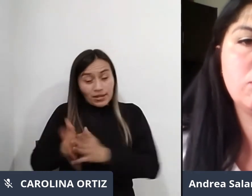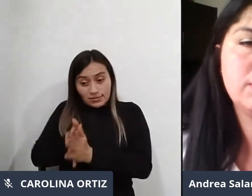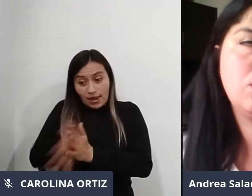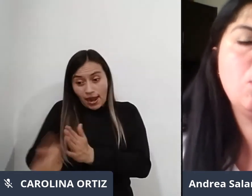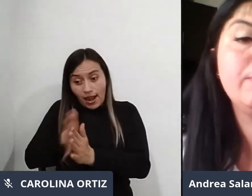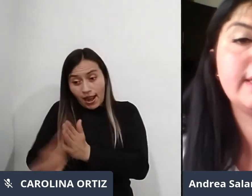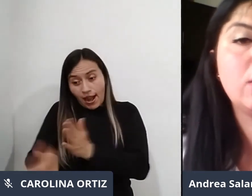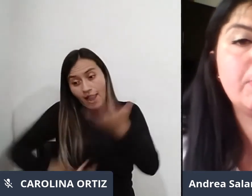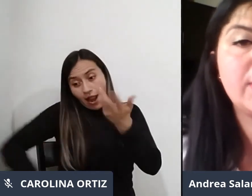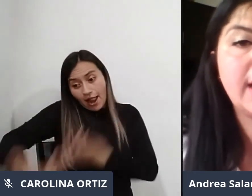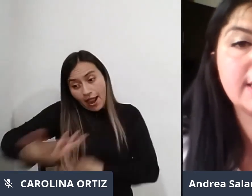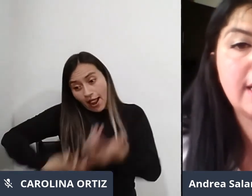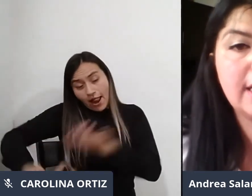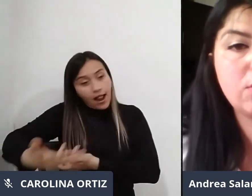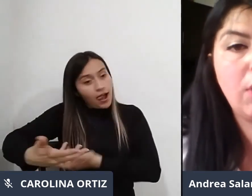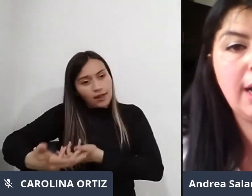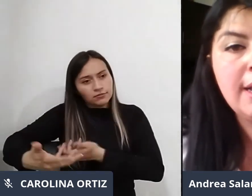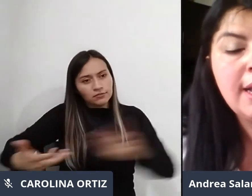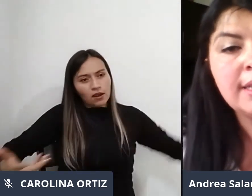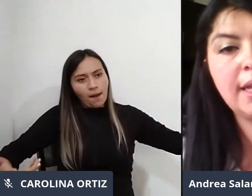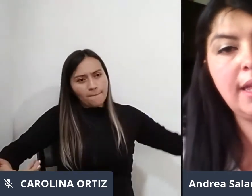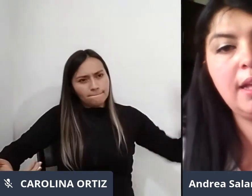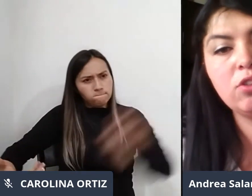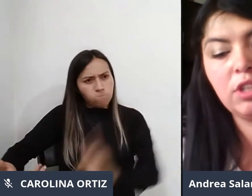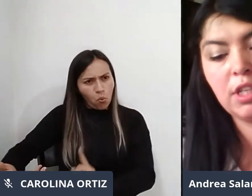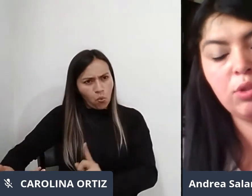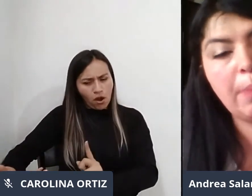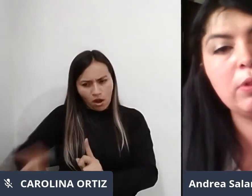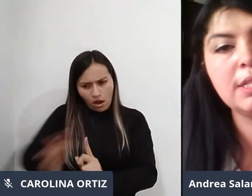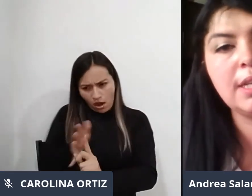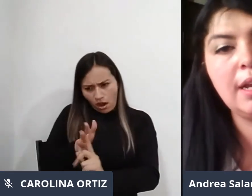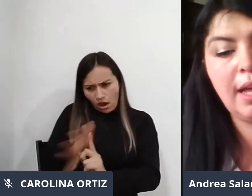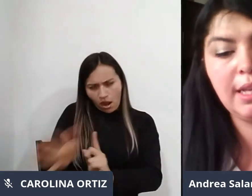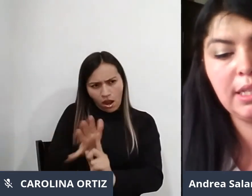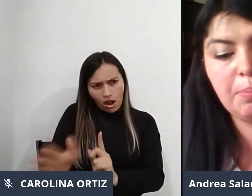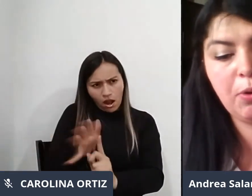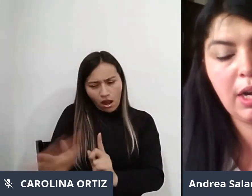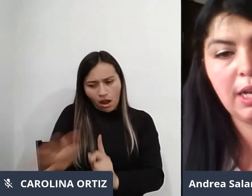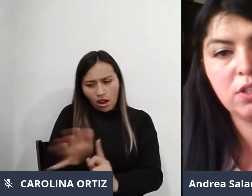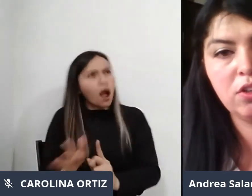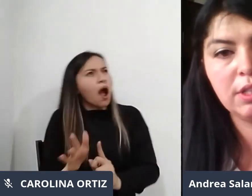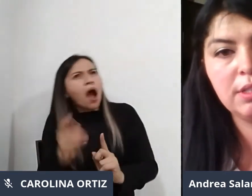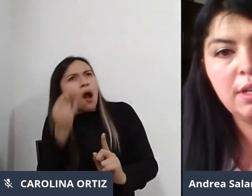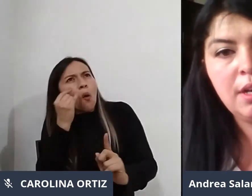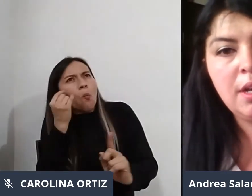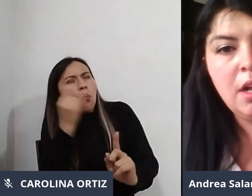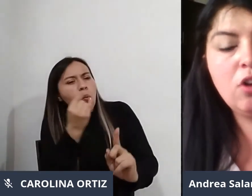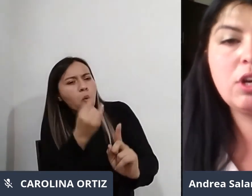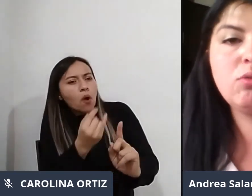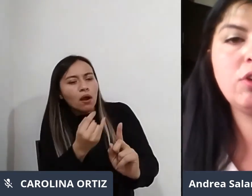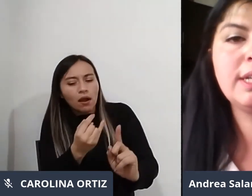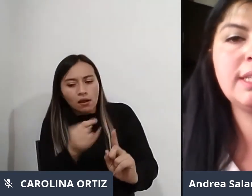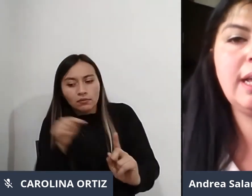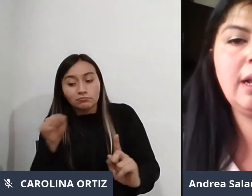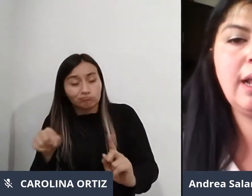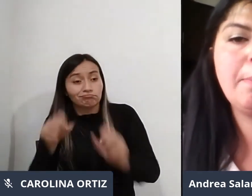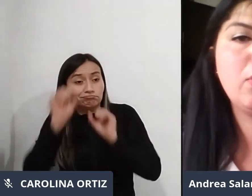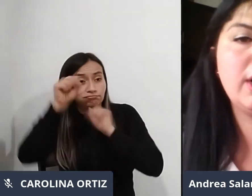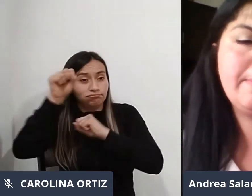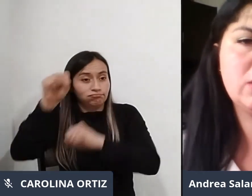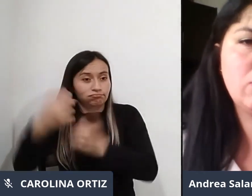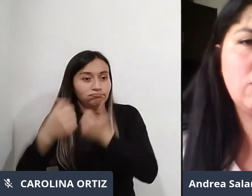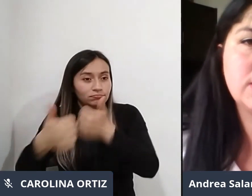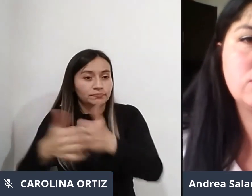digamos, comúnmente no podrían estar en la escuela, se dé. Entonces, es una potencialidad ese tipo de relaciones. Lo segundo es